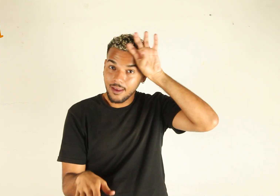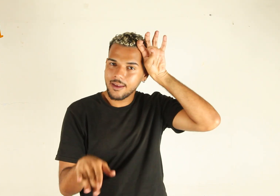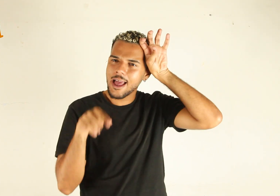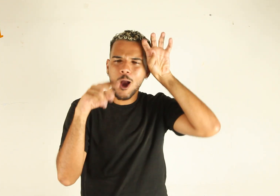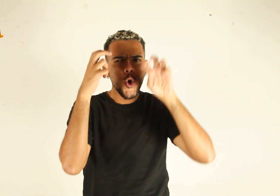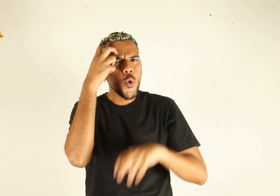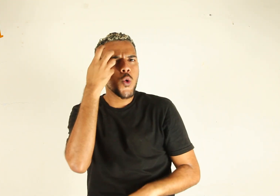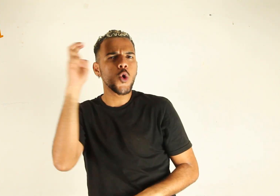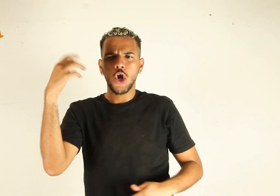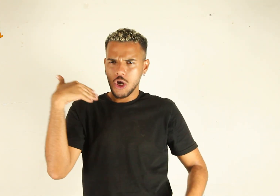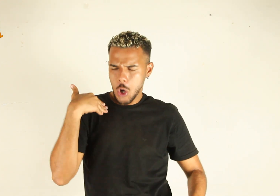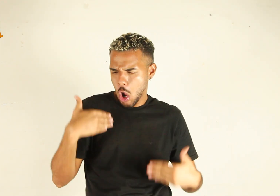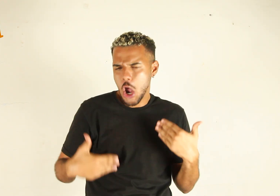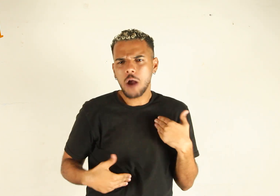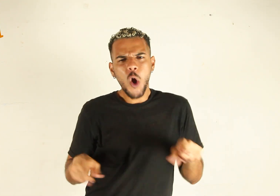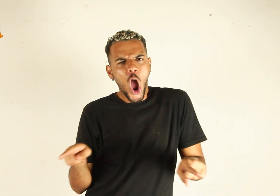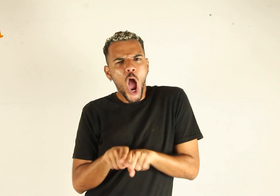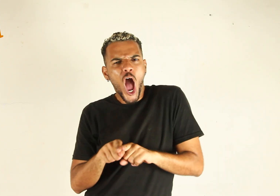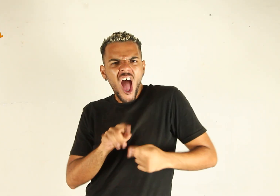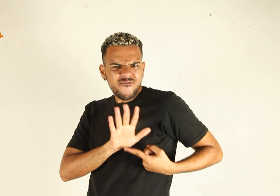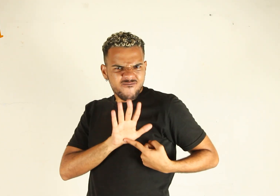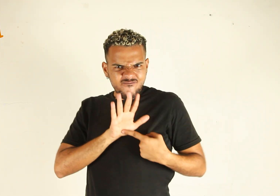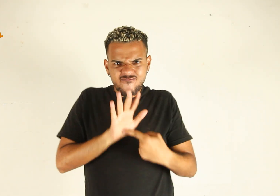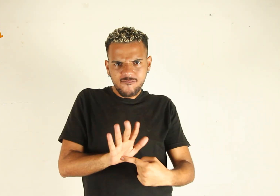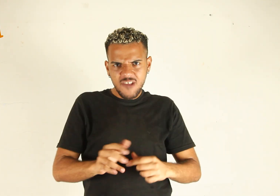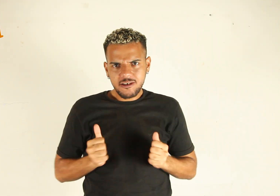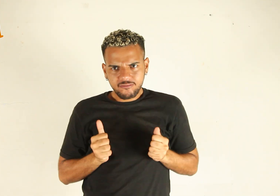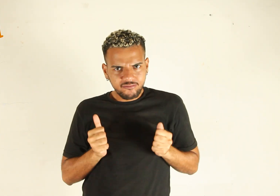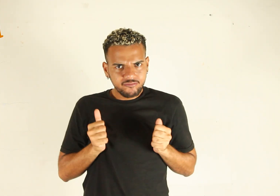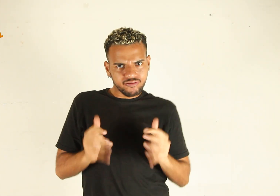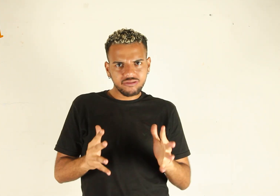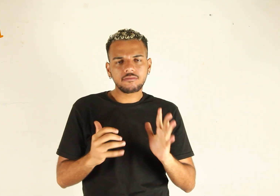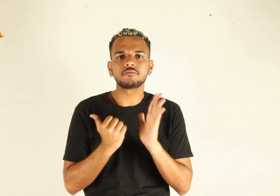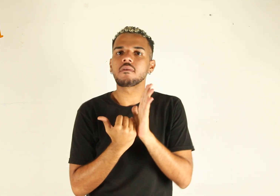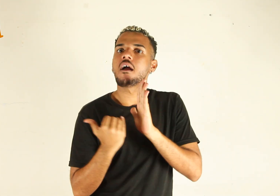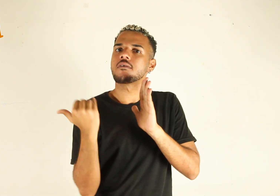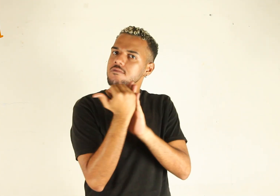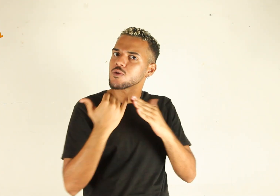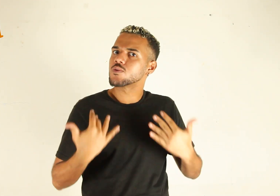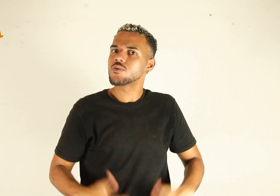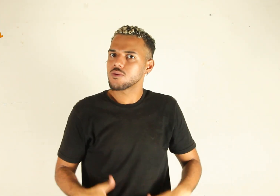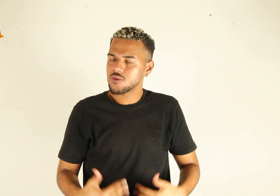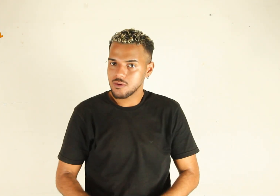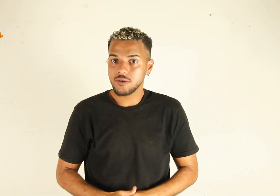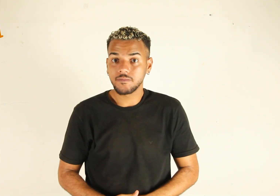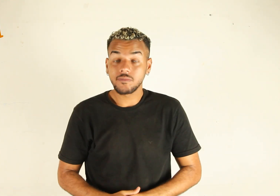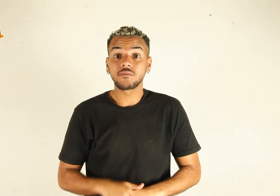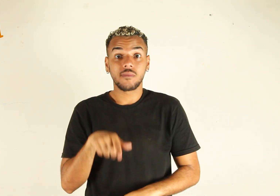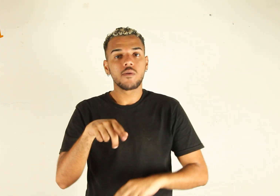Por isso, ela teve permissão para participar desde cedo dos conselhos judiciais, militares e de outras